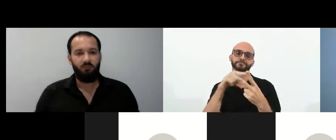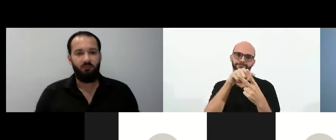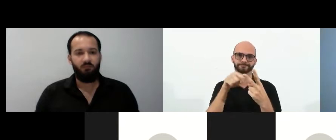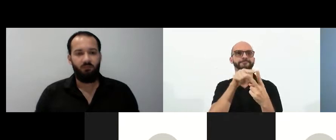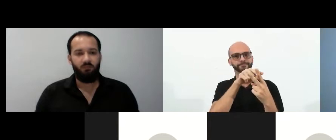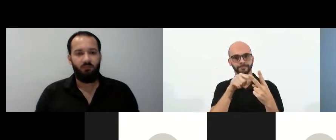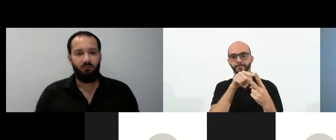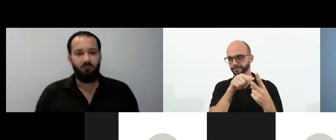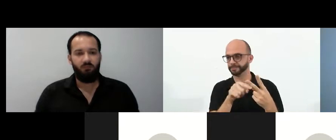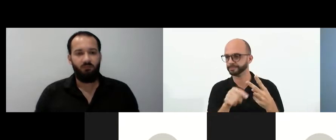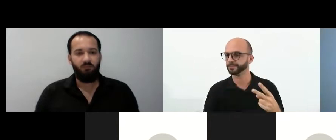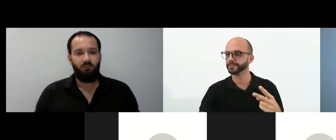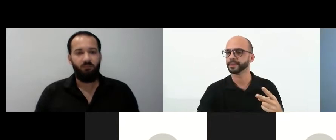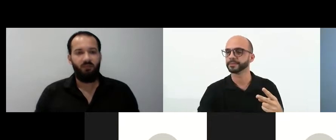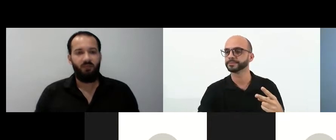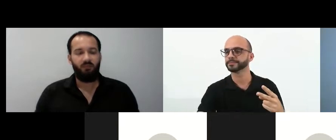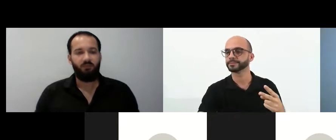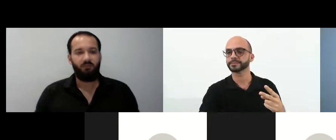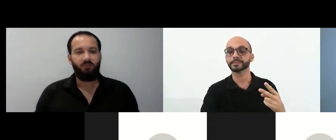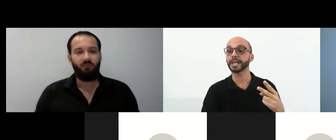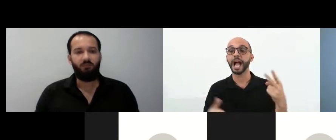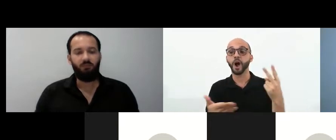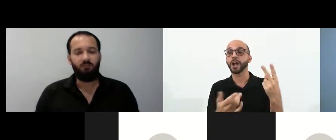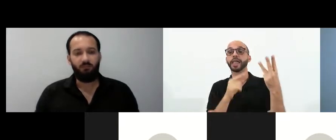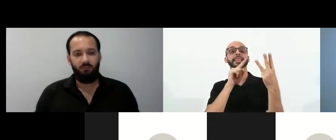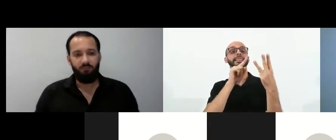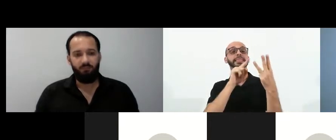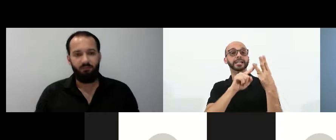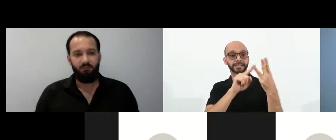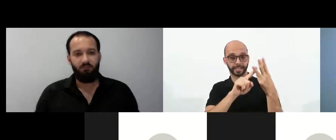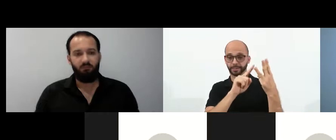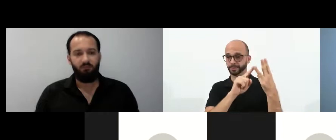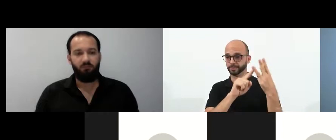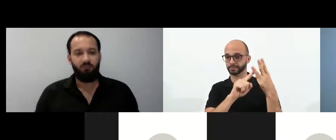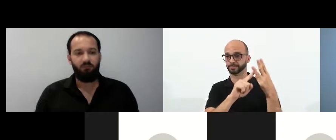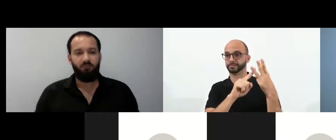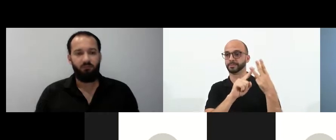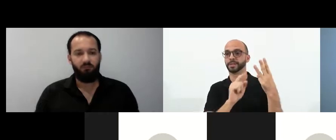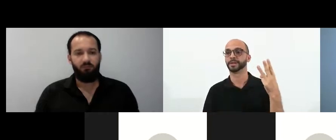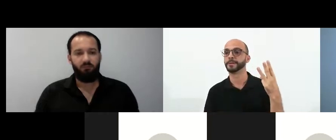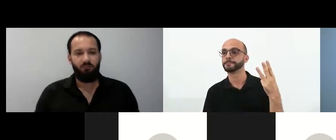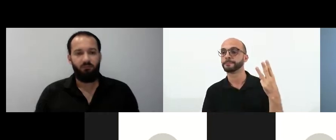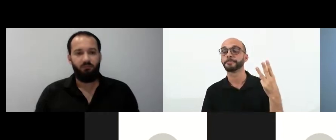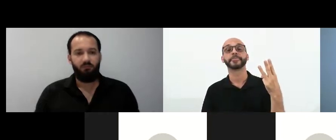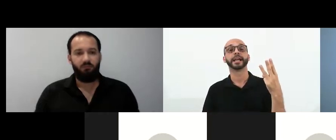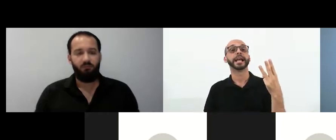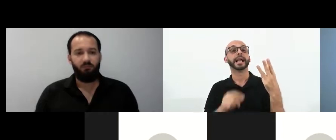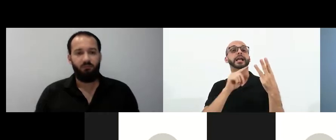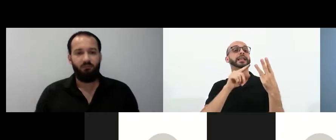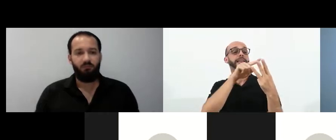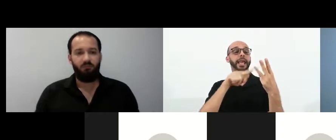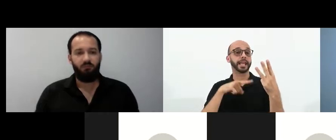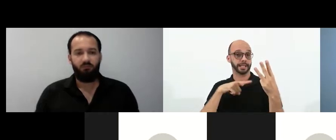o rádio foram o segundo momento. E o terceiro momento, nós